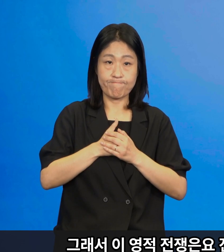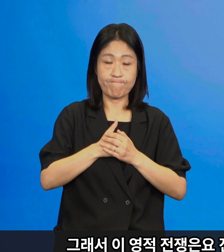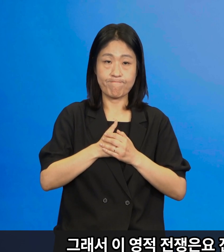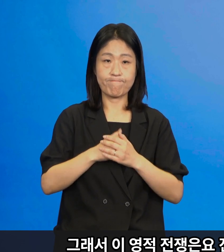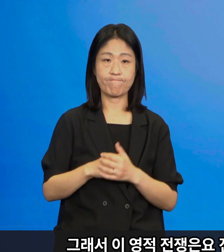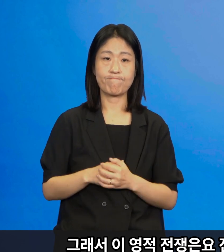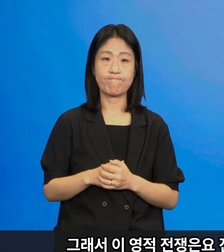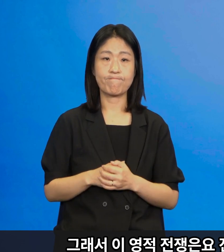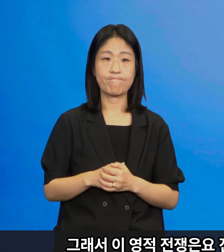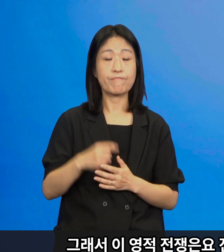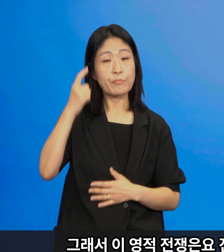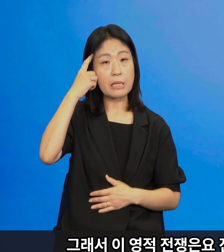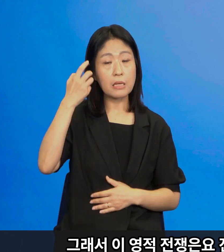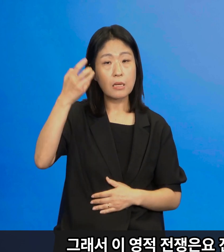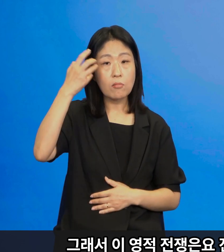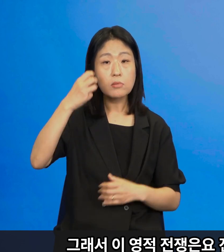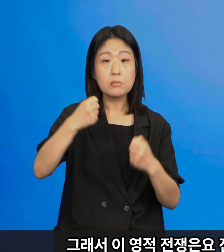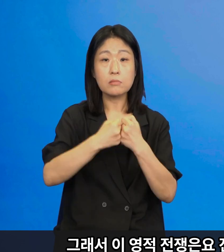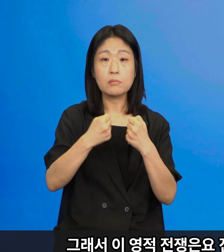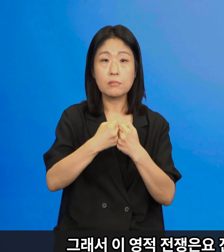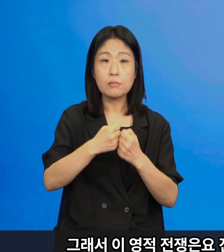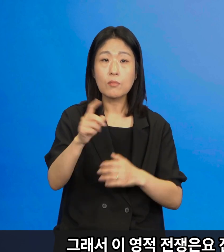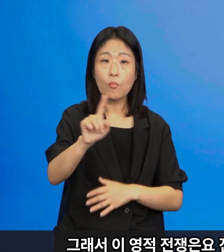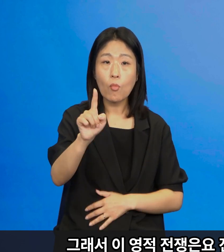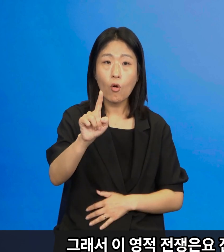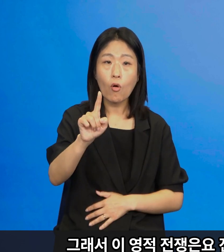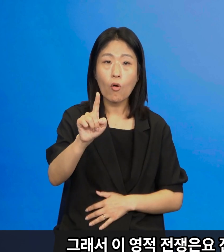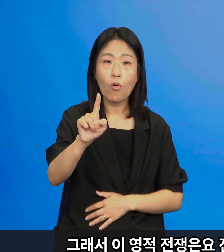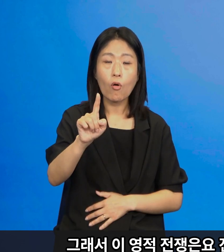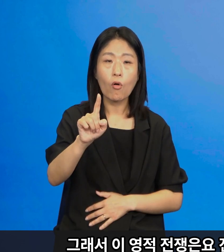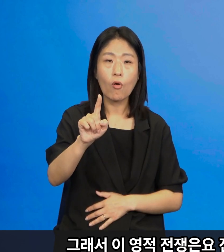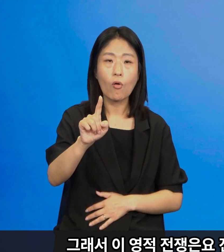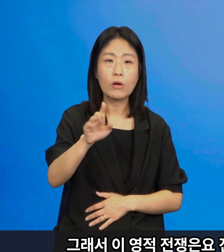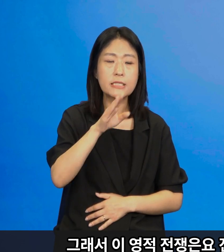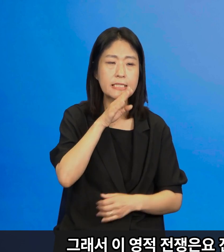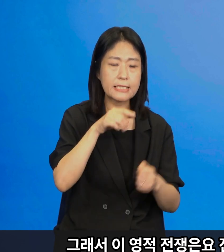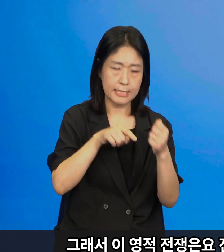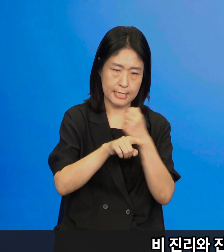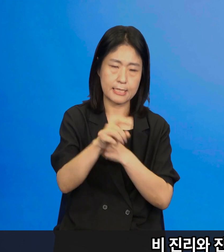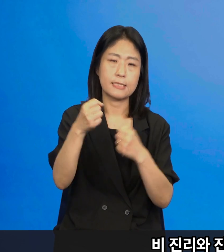이 영적 전쟁은요, 진리 전쟁이라고 할 수도 있어요.